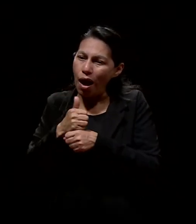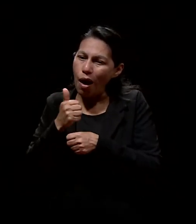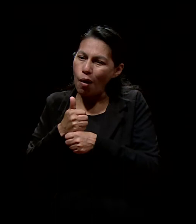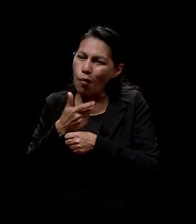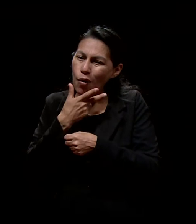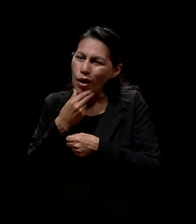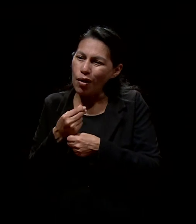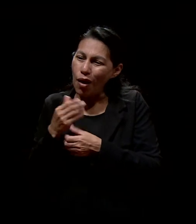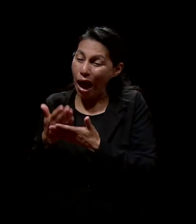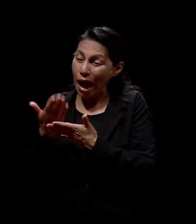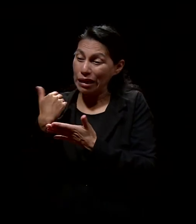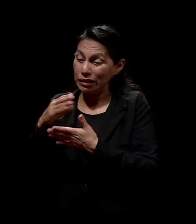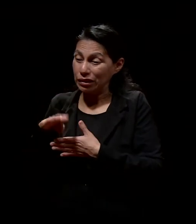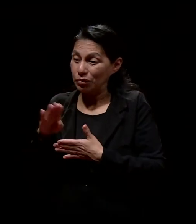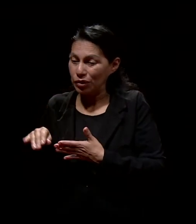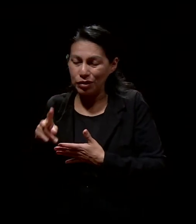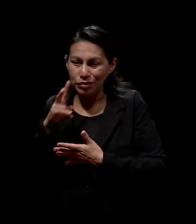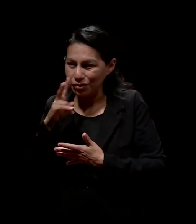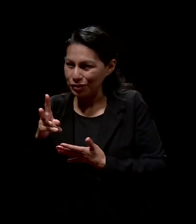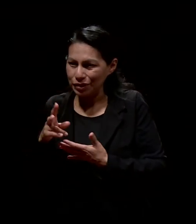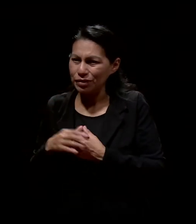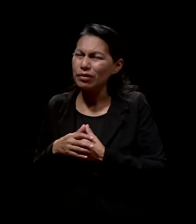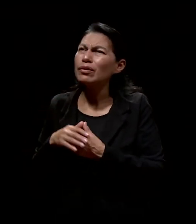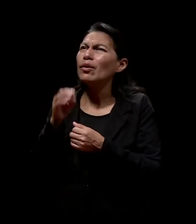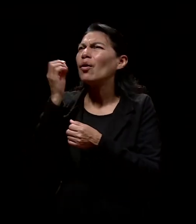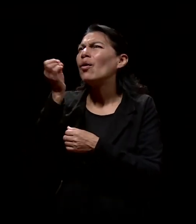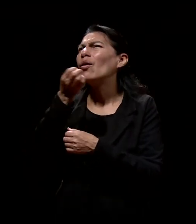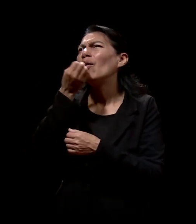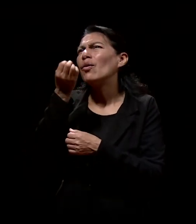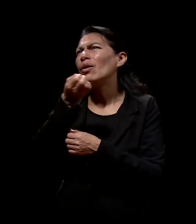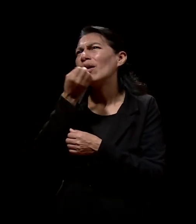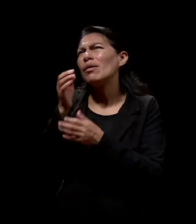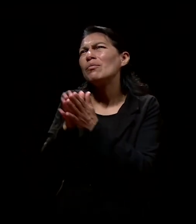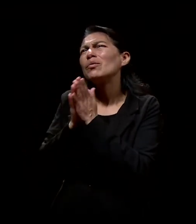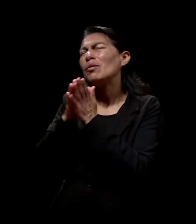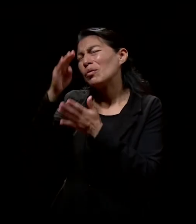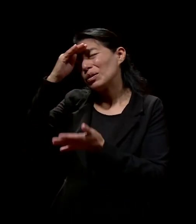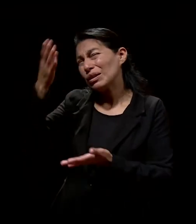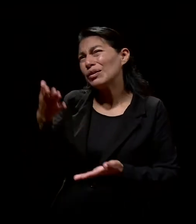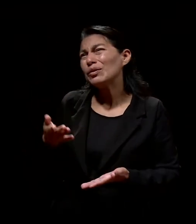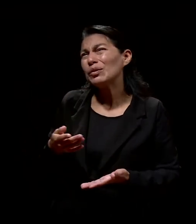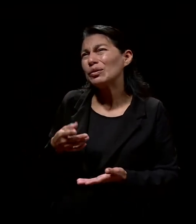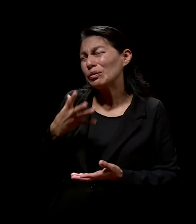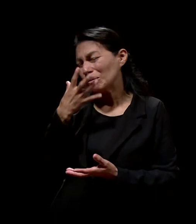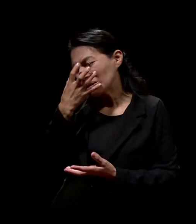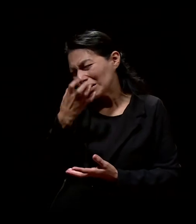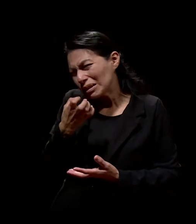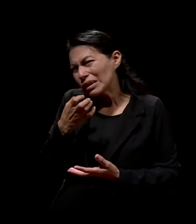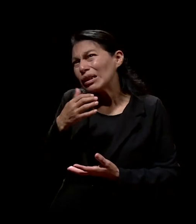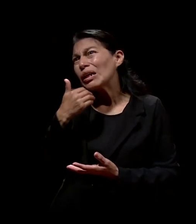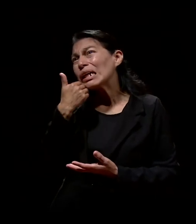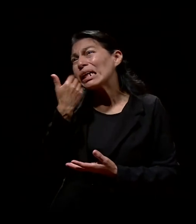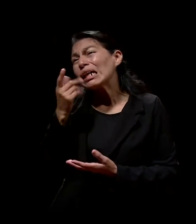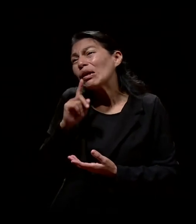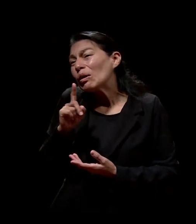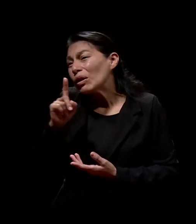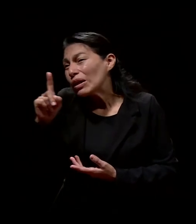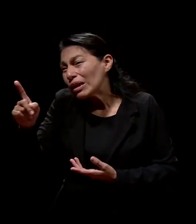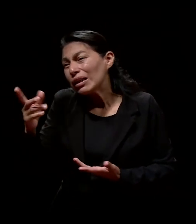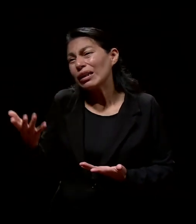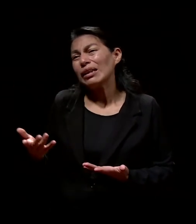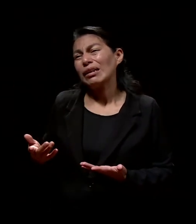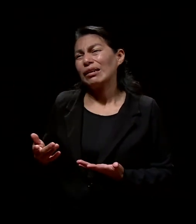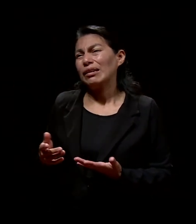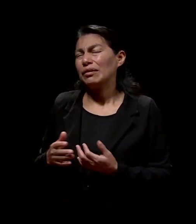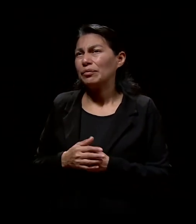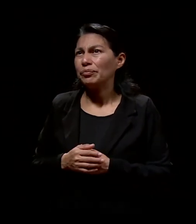la oportunidad. Y yo se lo conté a Dios, decirme, Señor, me siento triste, yo quisiera estar allá. Yo vivo con una amiga